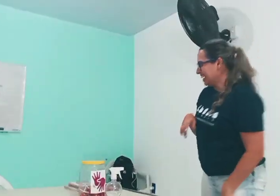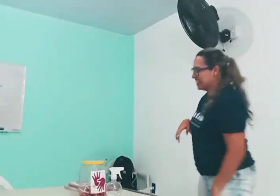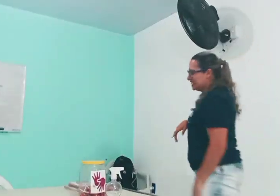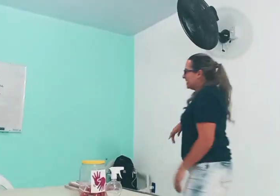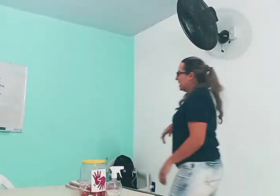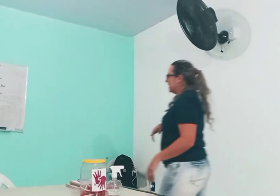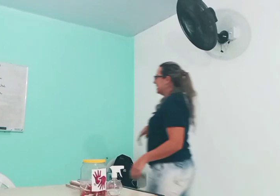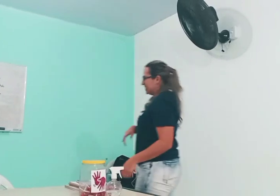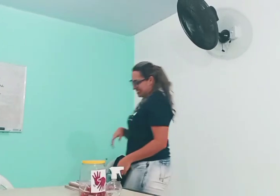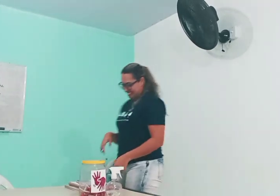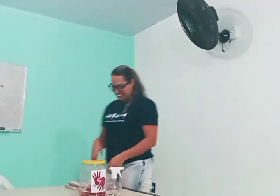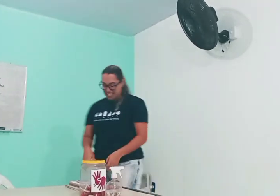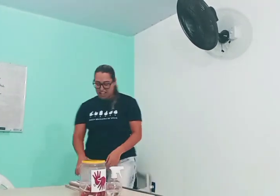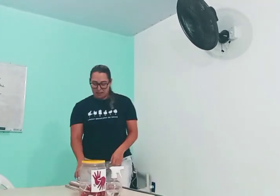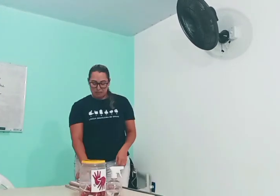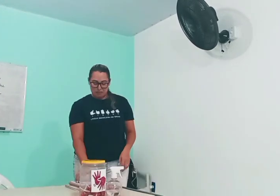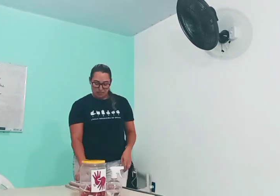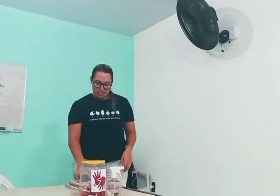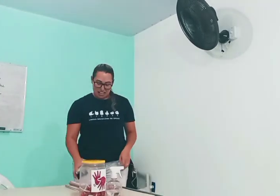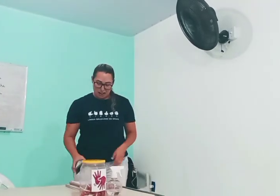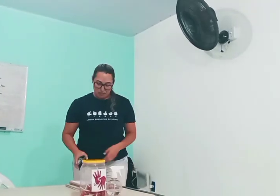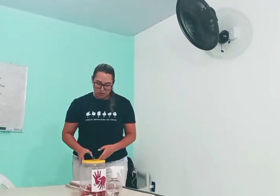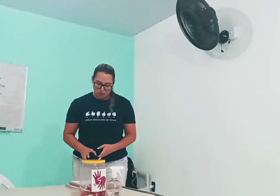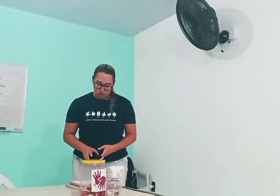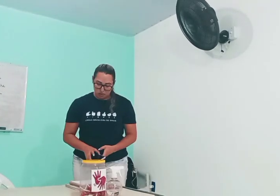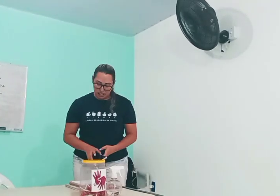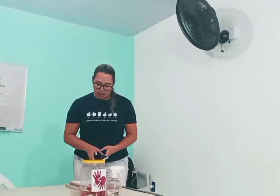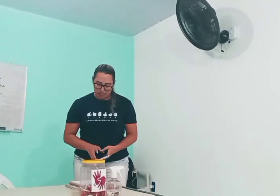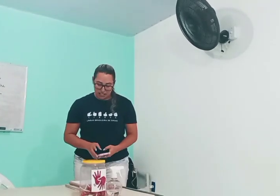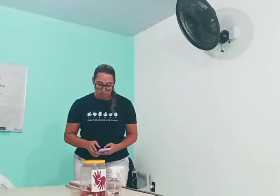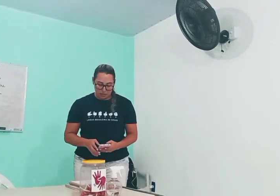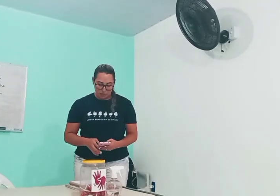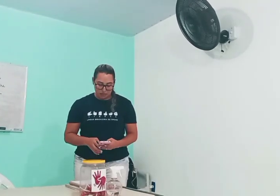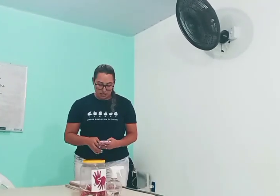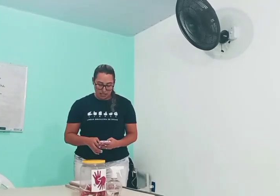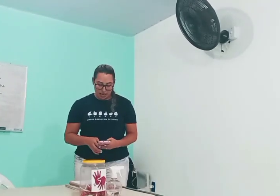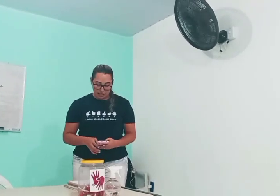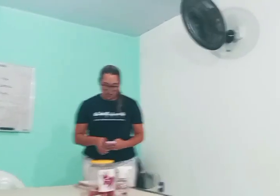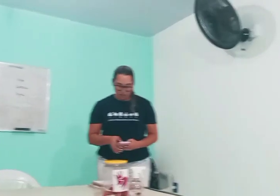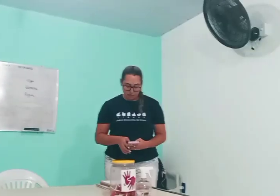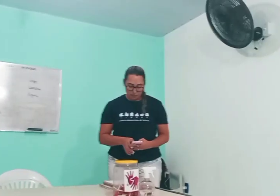Tá, eu vou gravar depois para vocês.